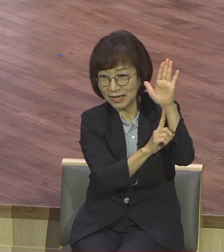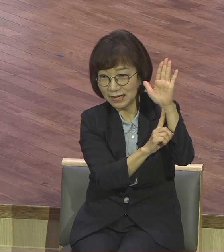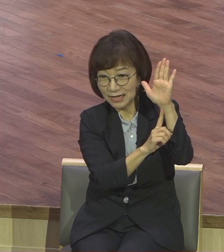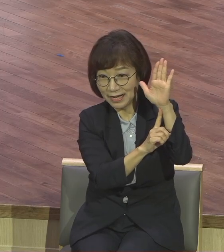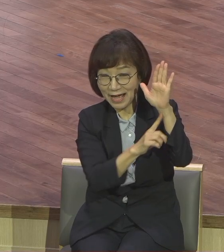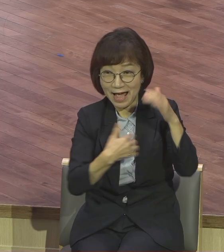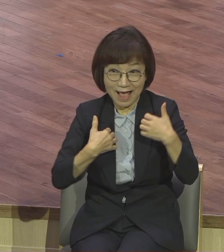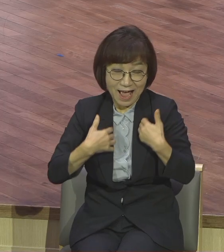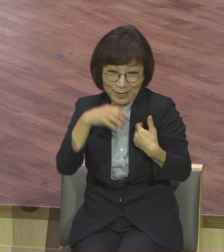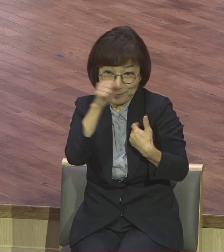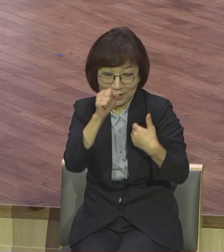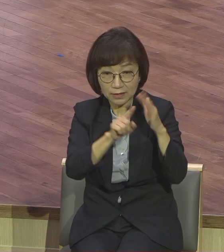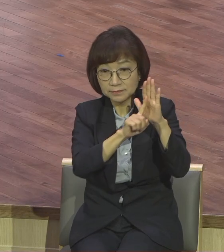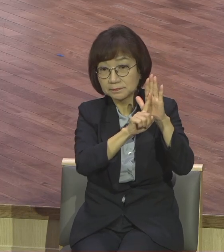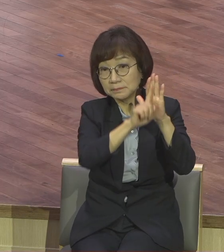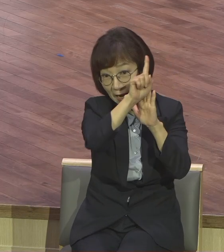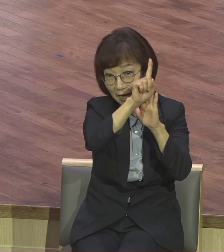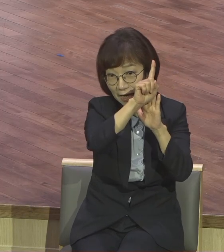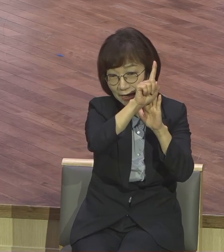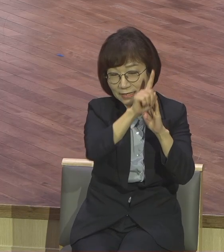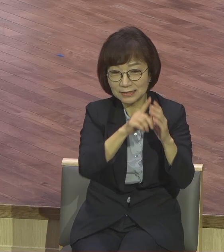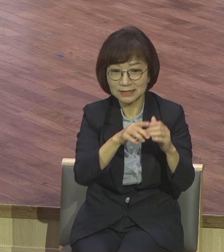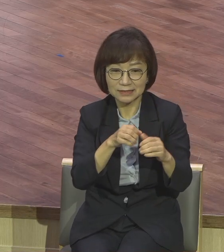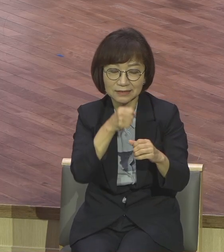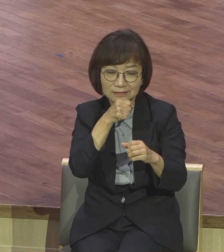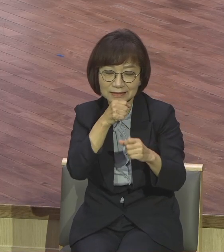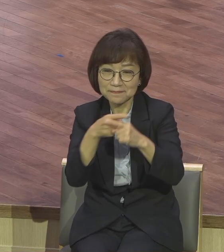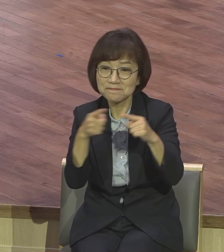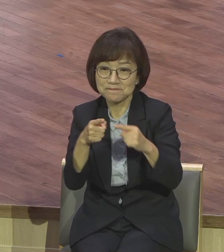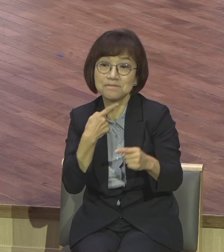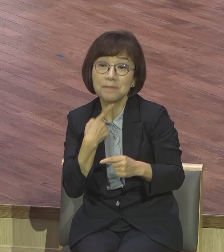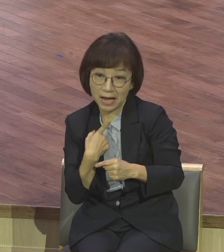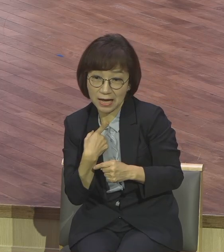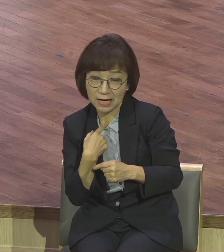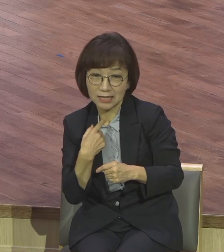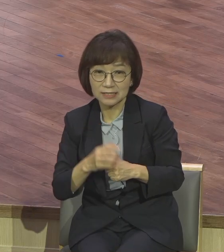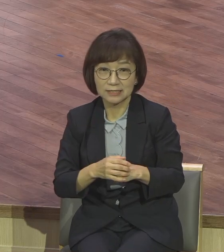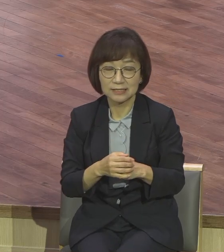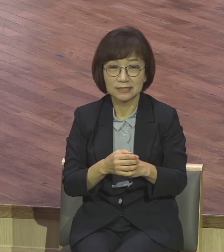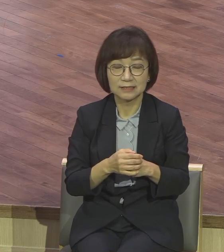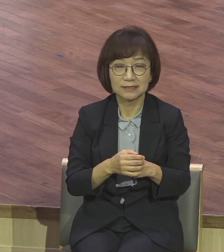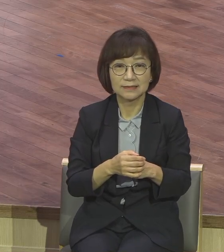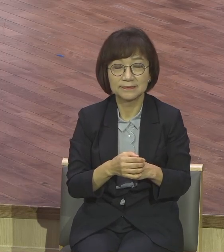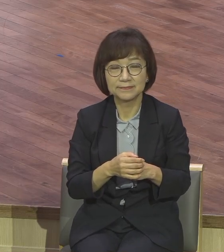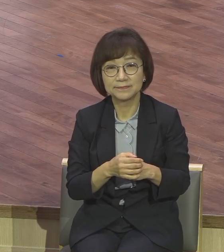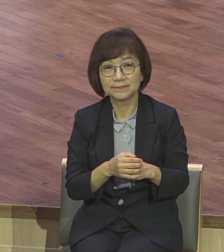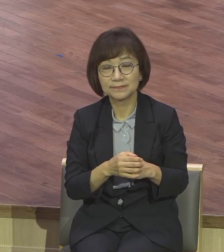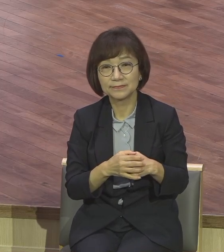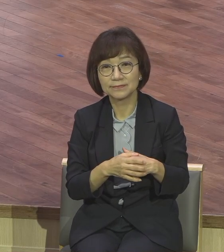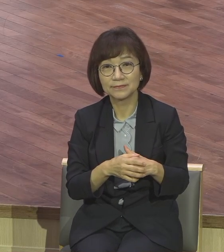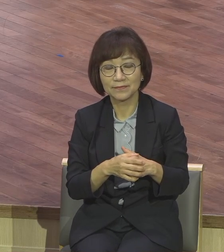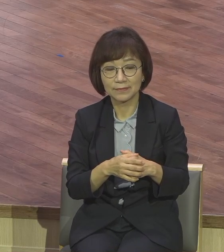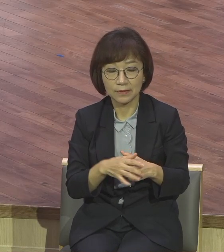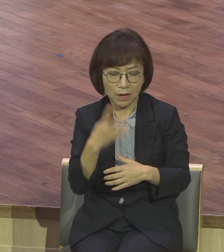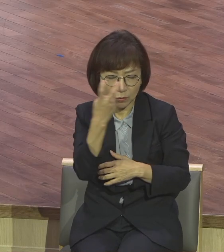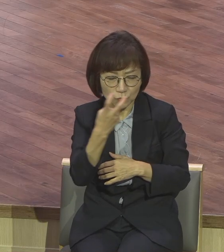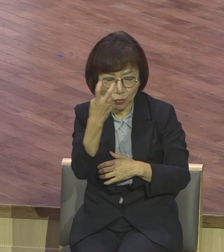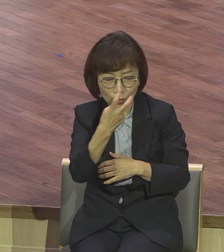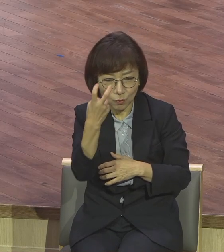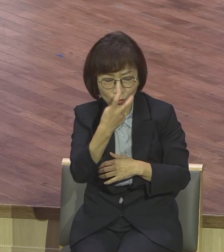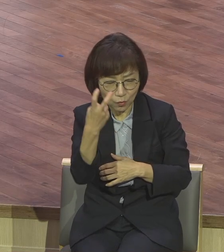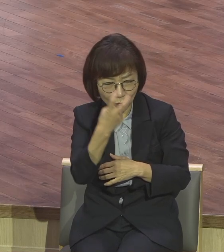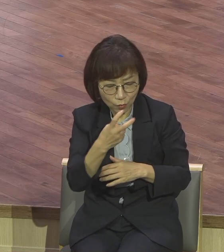그 정도를 영상 온도로 그렇게 표현을 그렇게 한 것입니다. 그런데 조사한